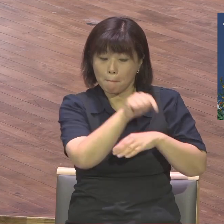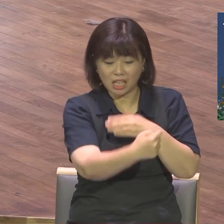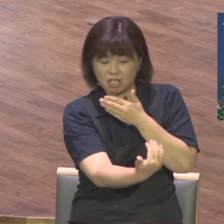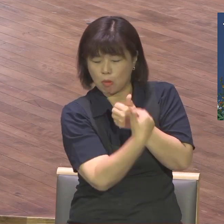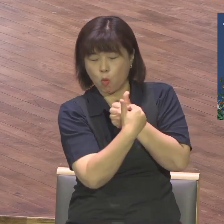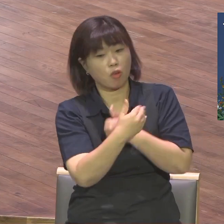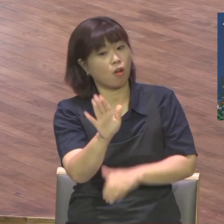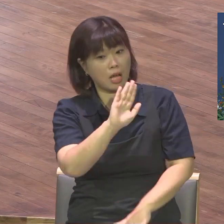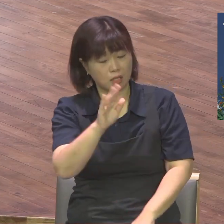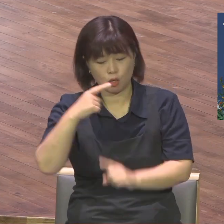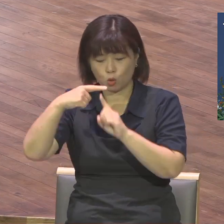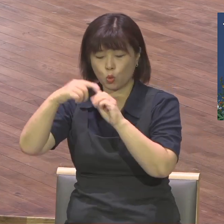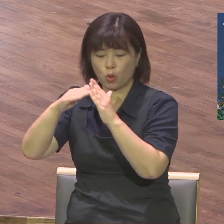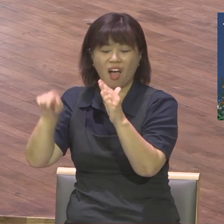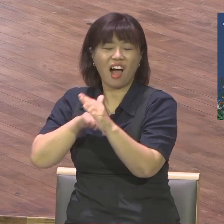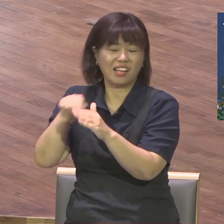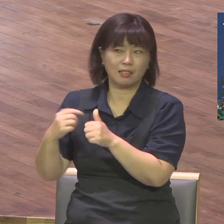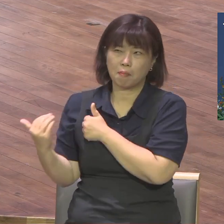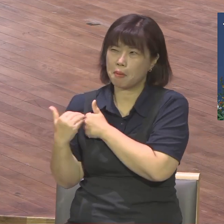이놈 저놈들이